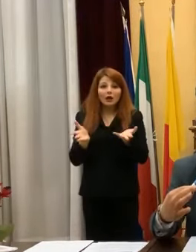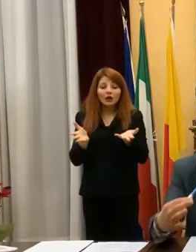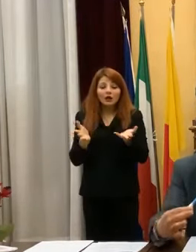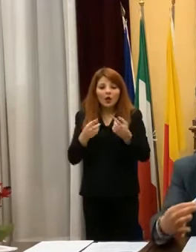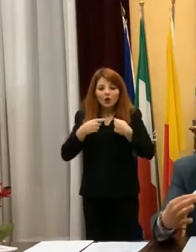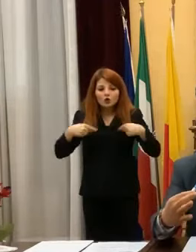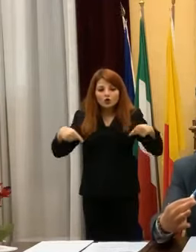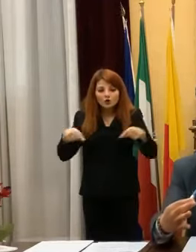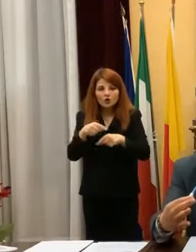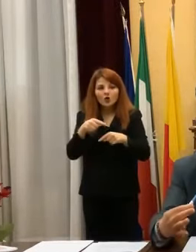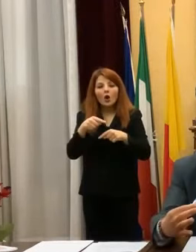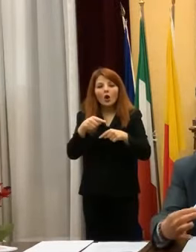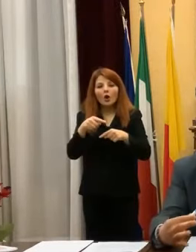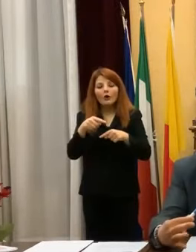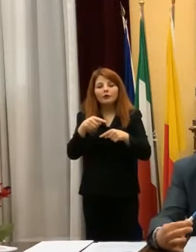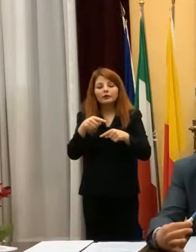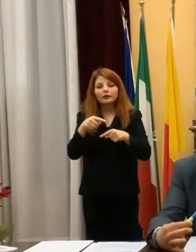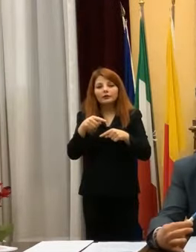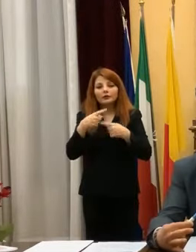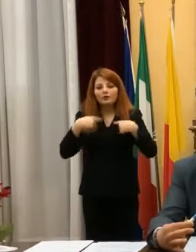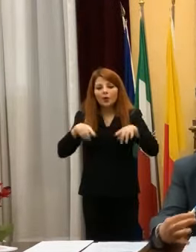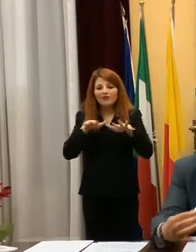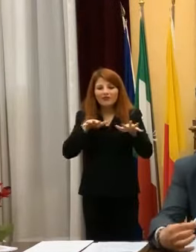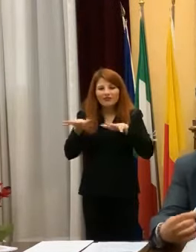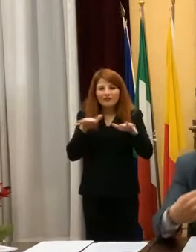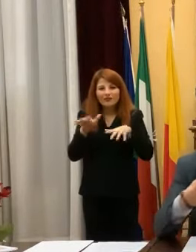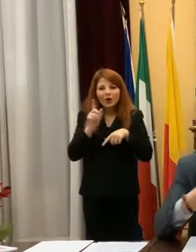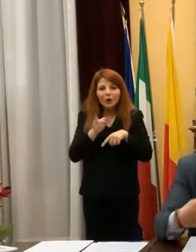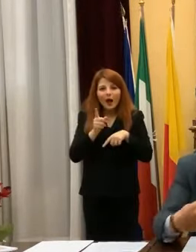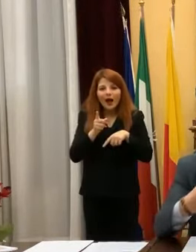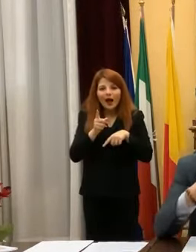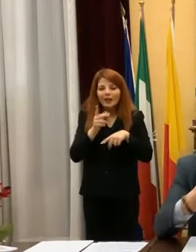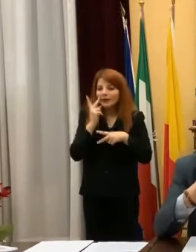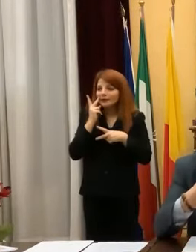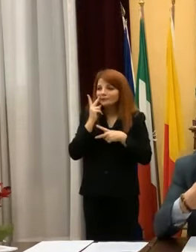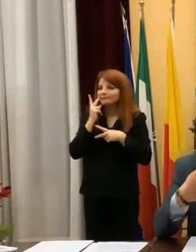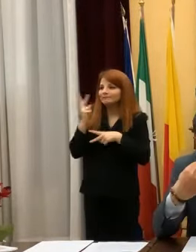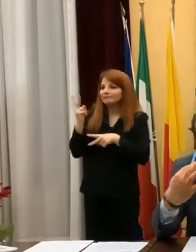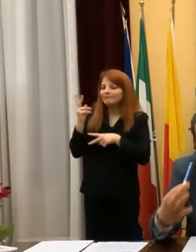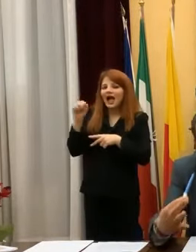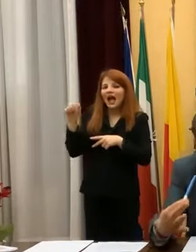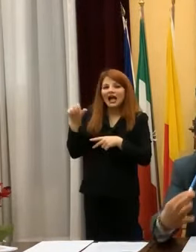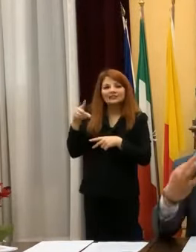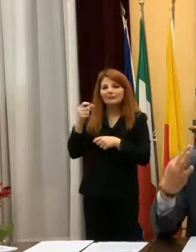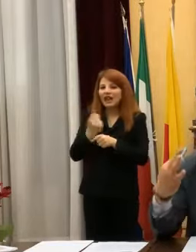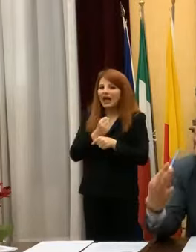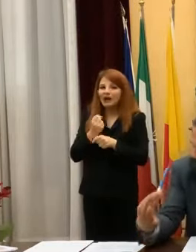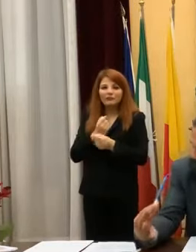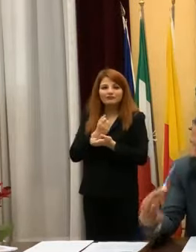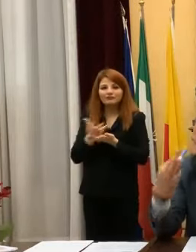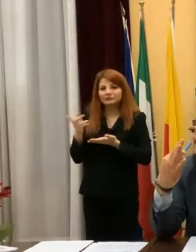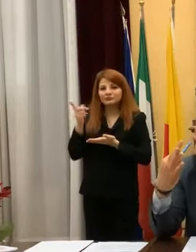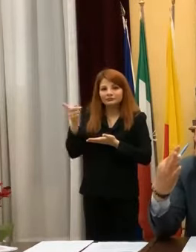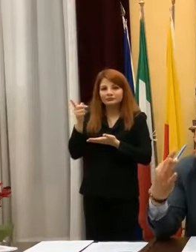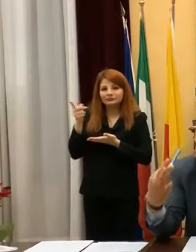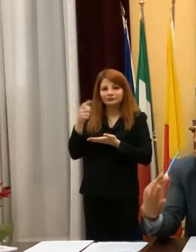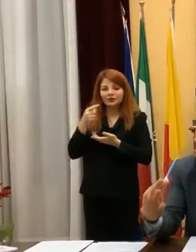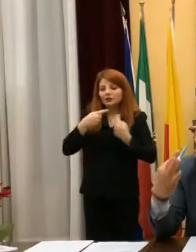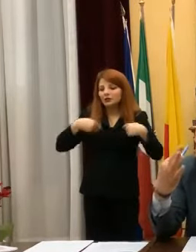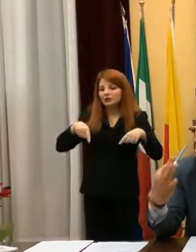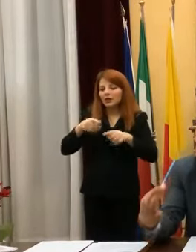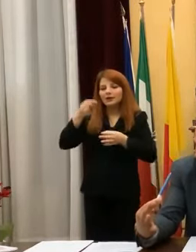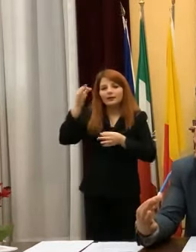era l'emergenza Covid da parte dell'ASP. Sono io che ho ottenuto allora la nomina di coordinatore